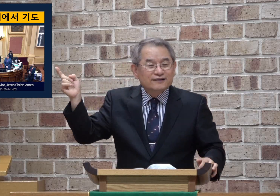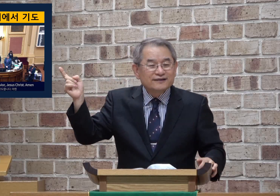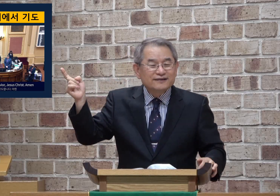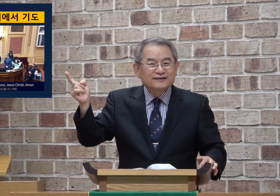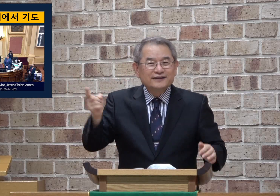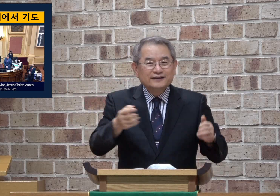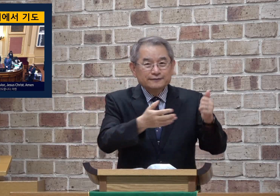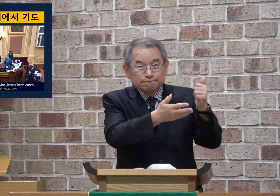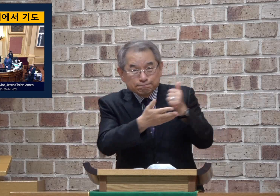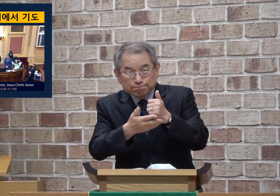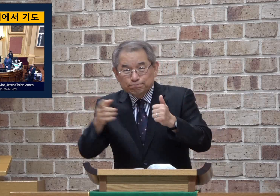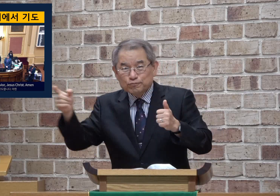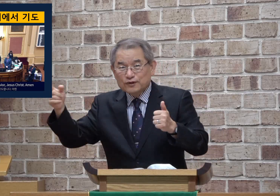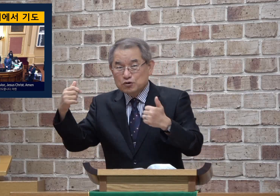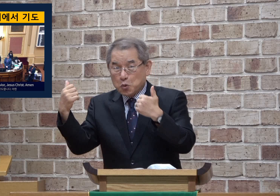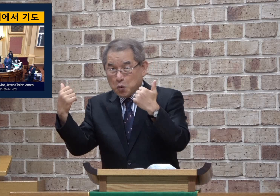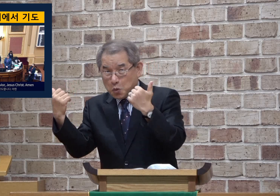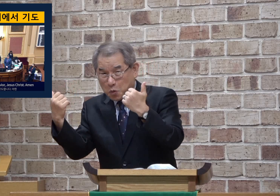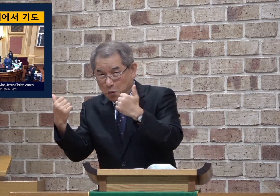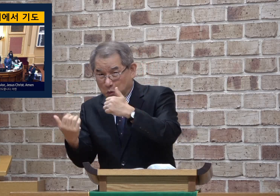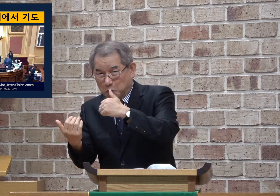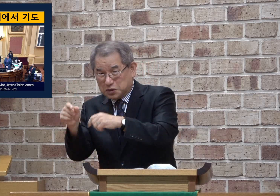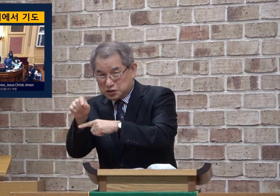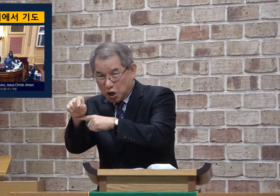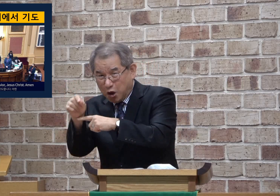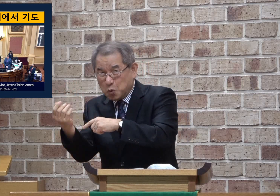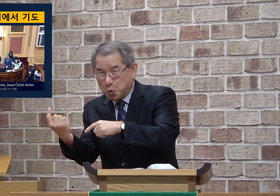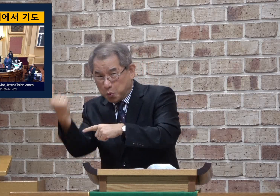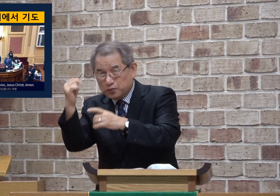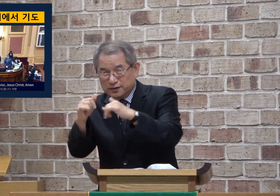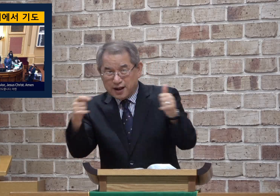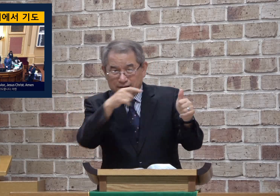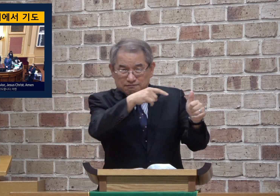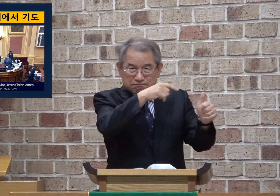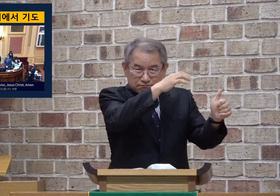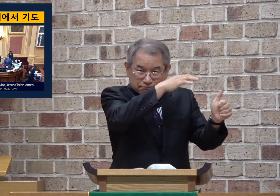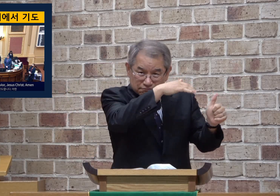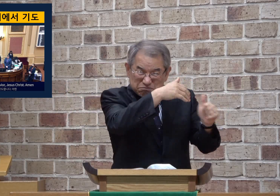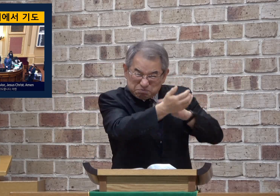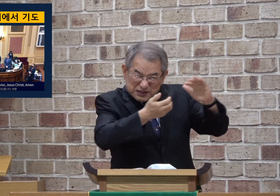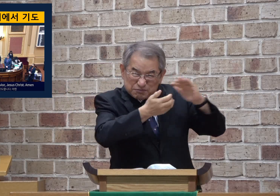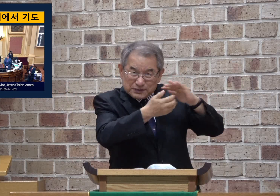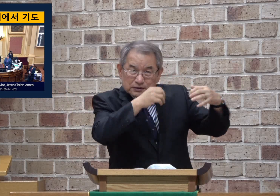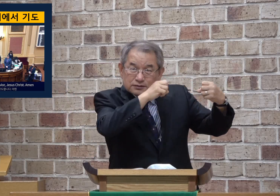지금 저분은 한국교회 목사님인데 저 자리에 초대돼서 기도를 부탁받게 되었습니다.